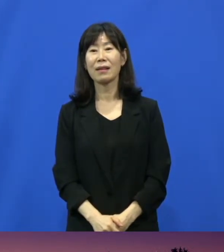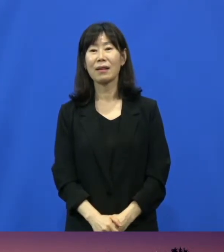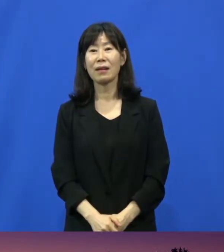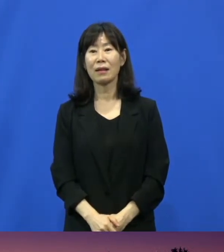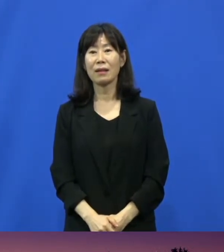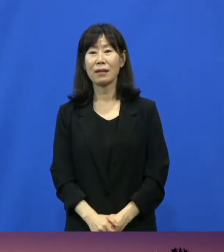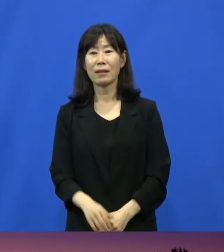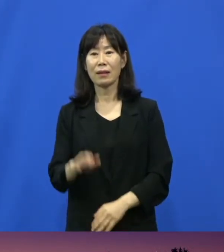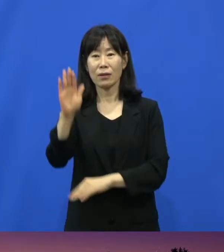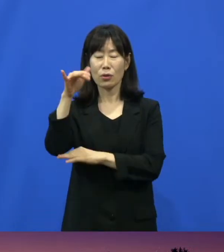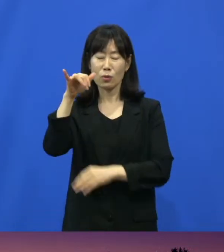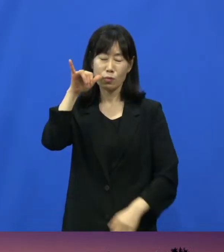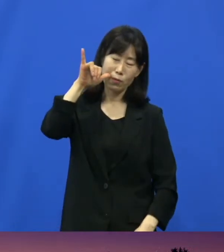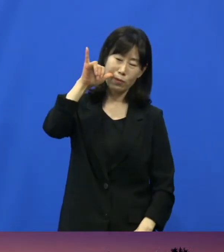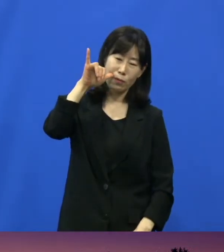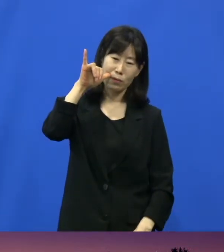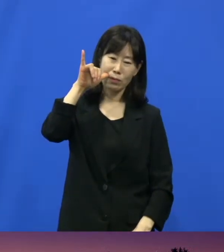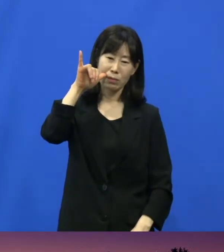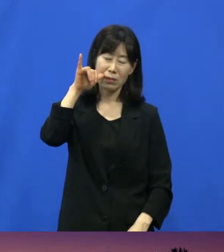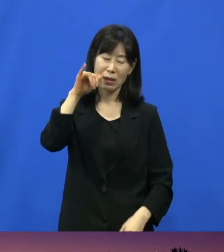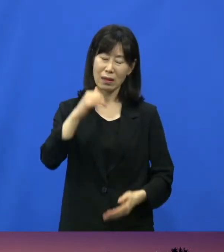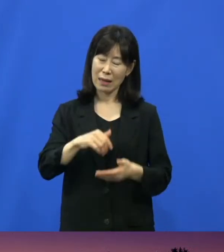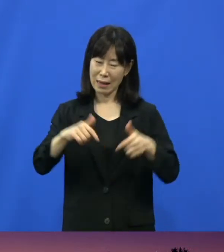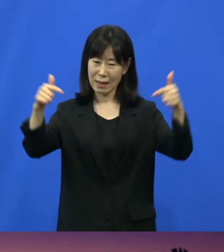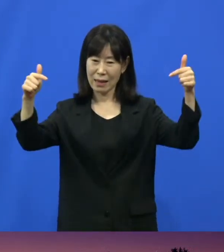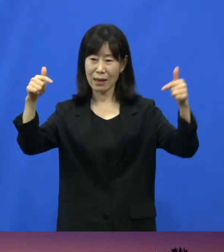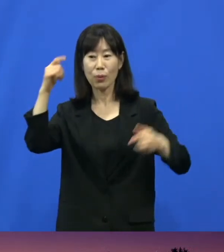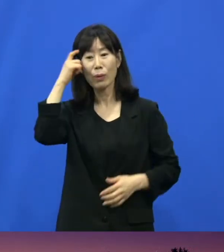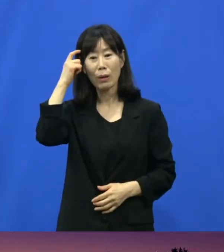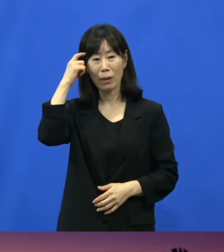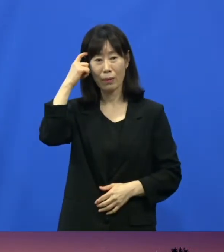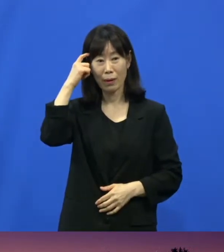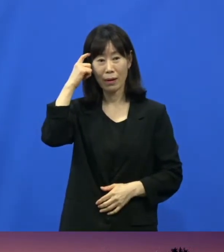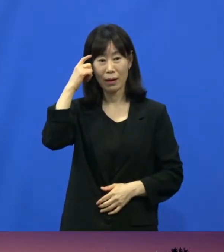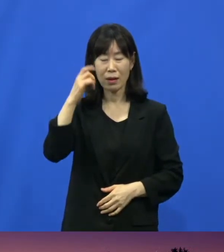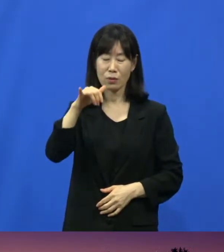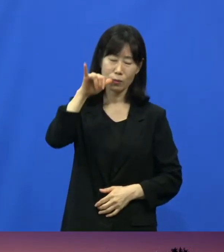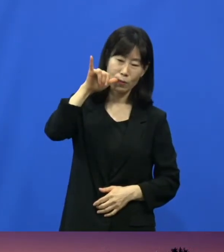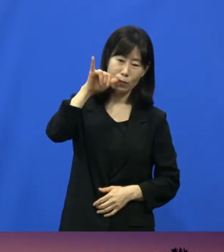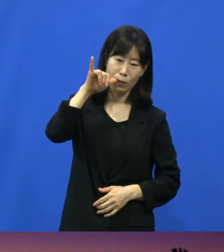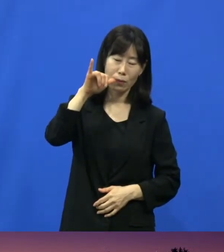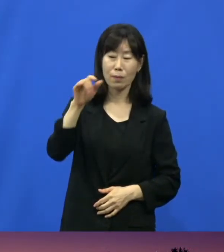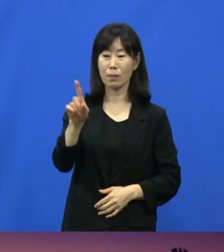여러분 요즘 중독 현상이 많아지잖아요. 왜 중독 현상에 빠지죠? 중독이라는 게 뭐예요?